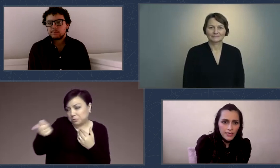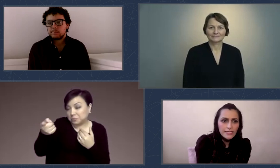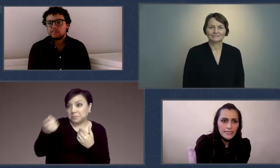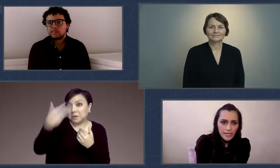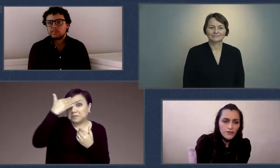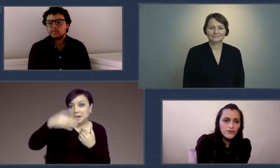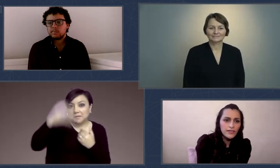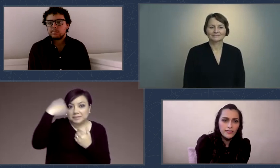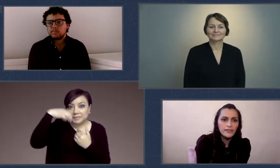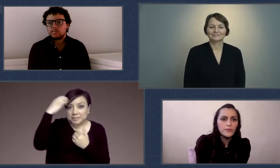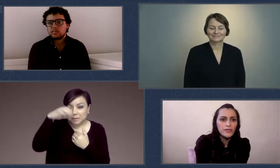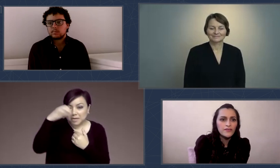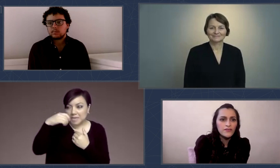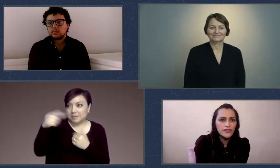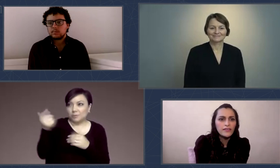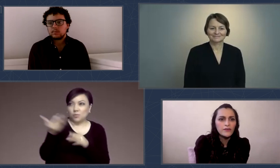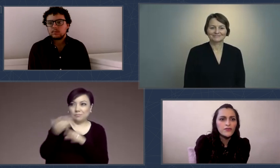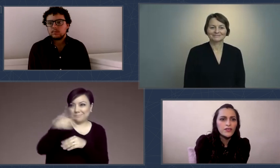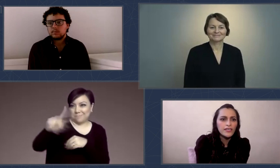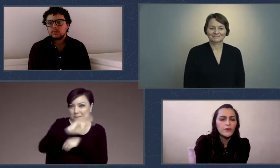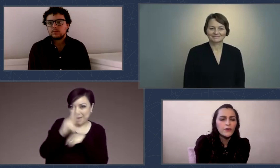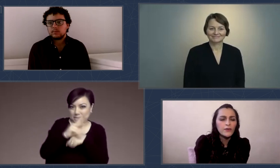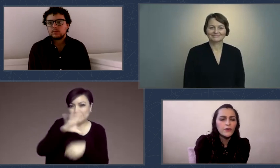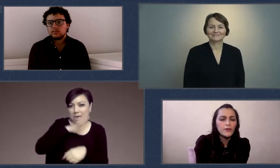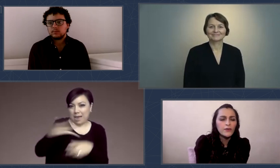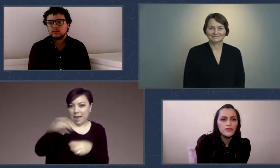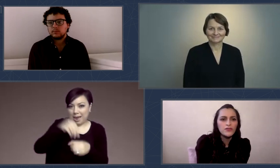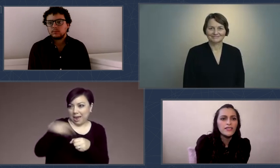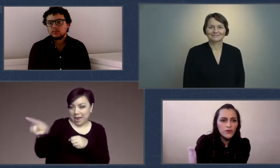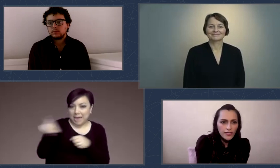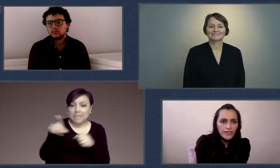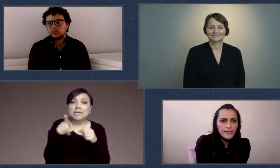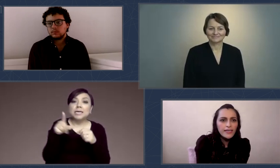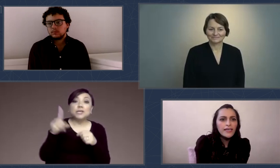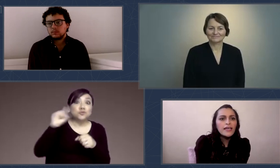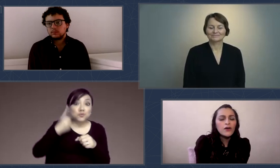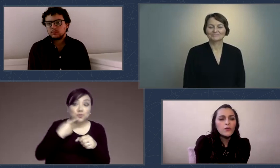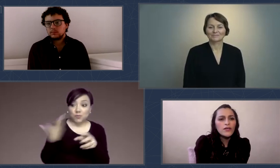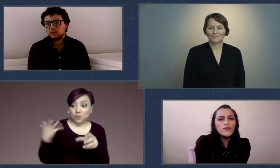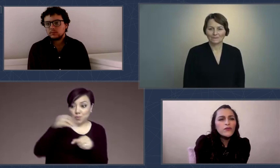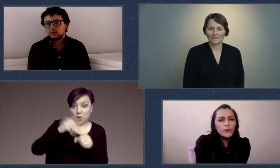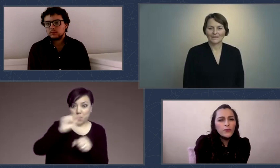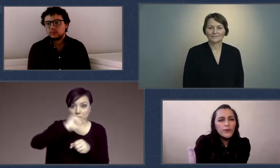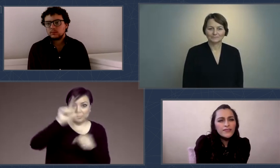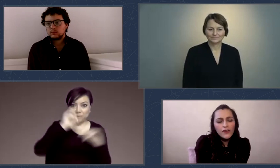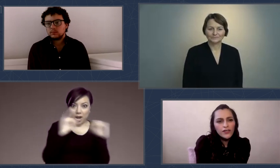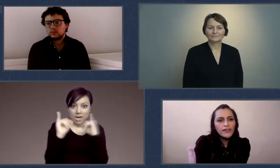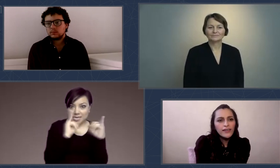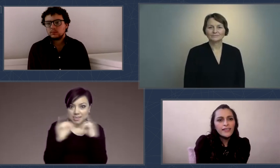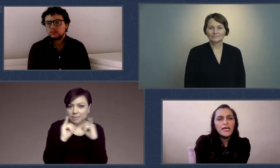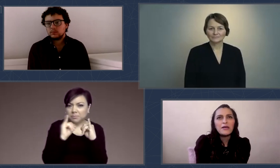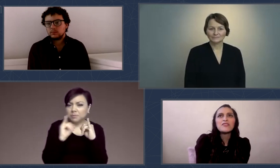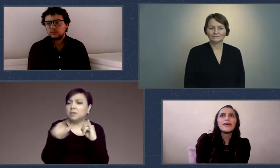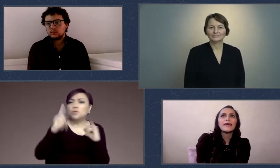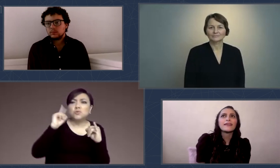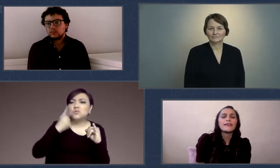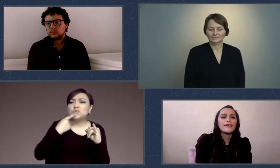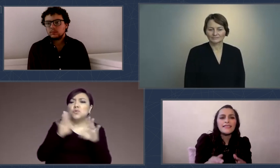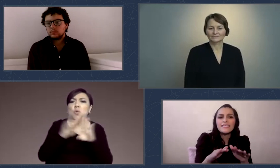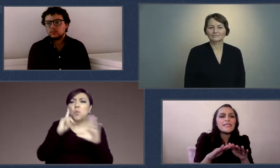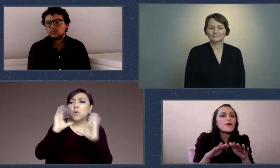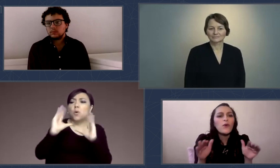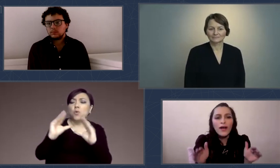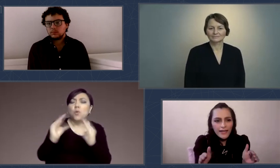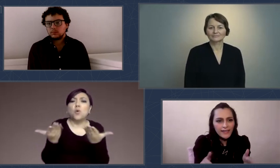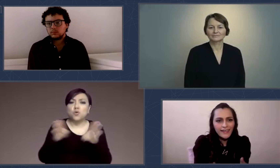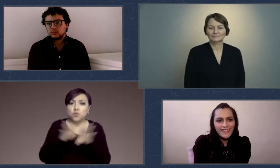también licenciados en interpretación y traducción en lengua de señas, personas sordas. ¿Cómo es su formación? Digamos que